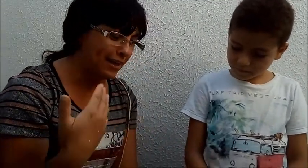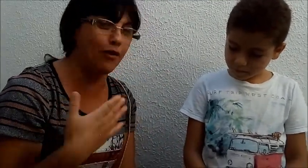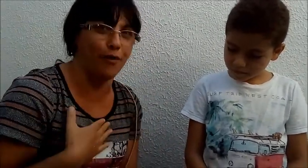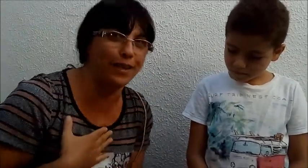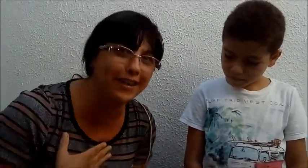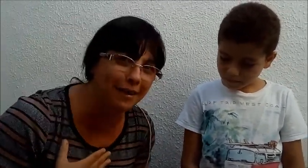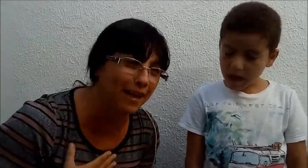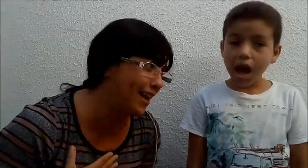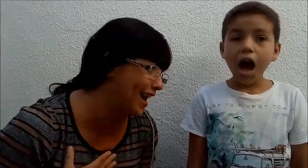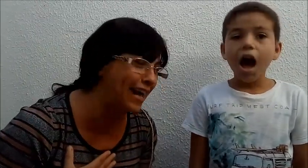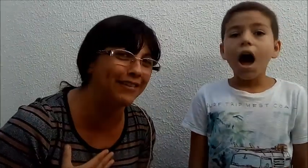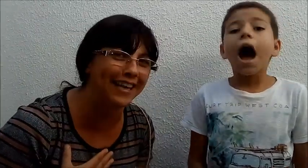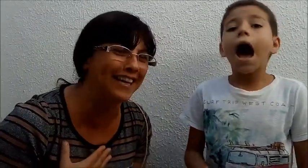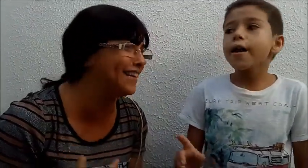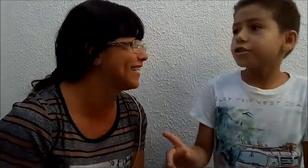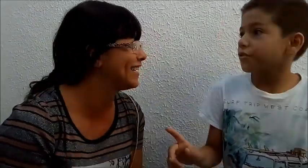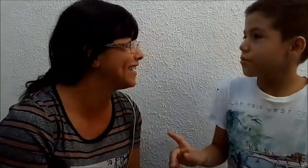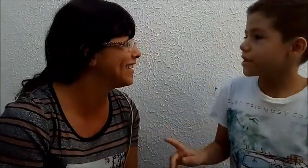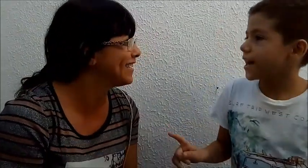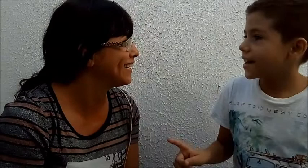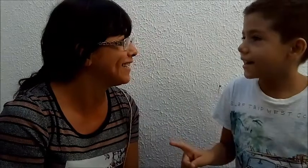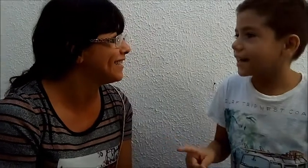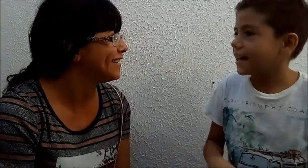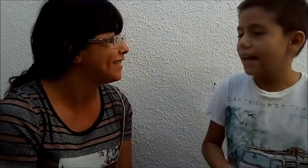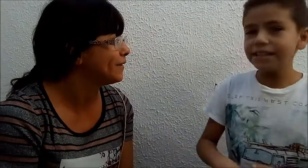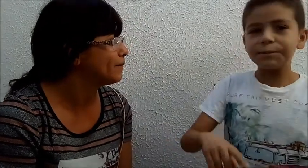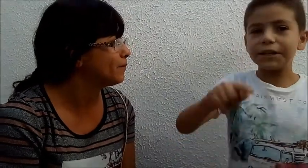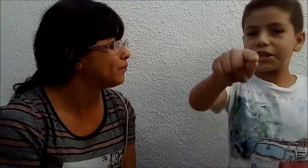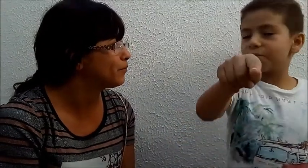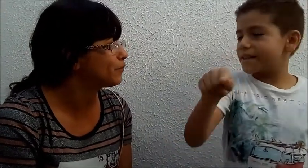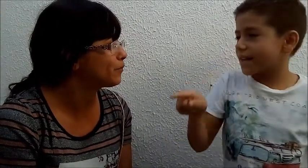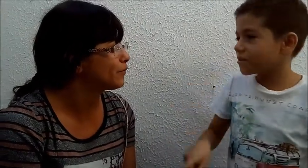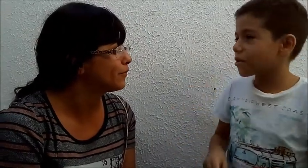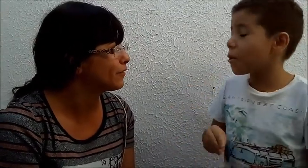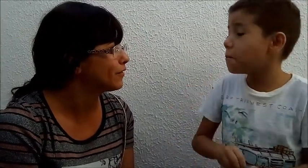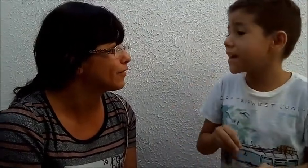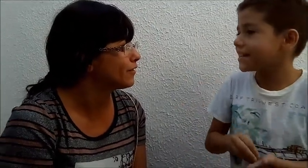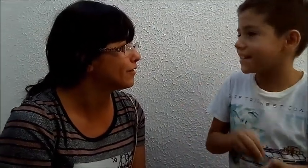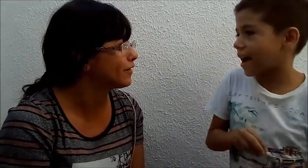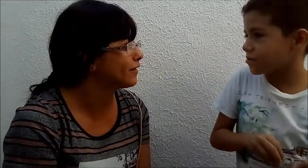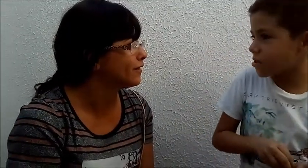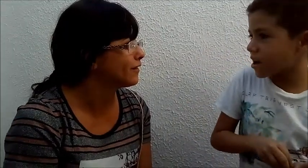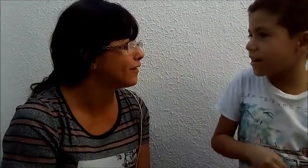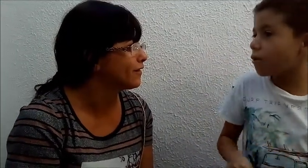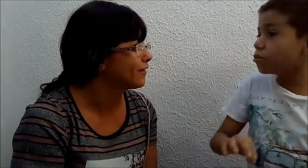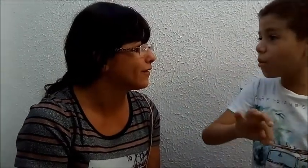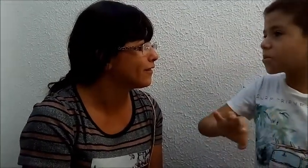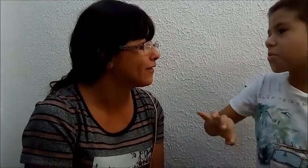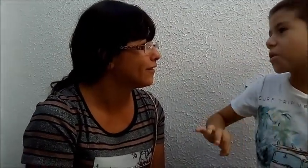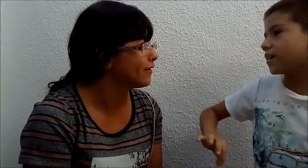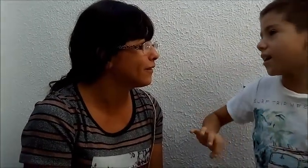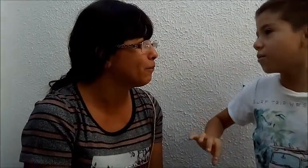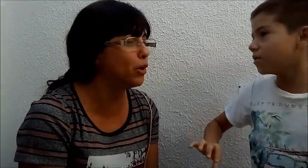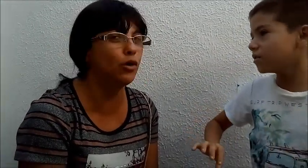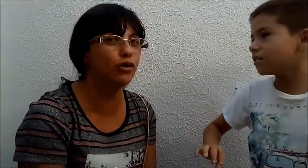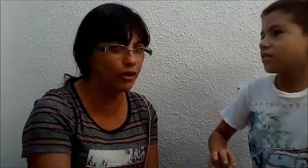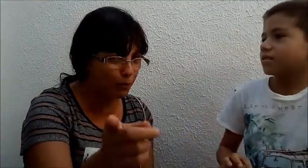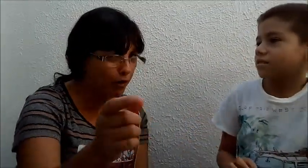e eu vou aprender também, claro, né. Ai, eu tive uma ideia aqui, eles podem começar a comentar no seu canal o nome do meu canal. Pronto, tipo,